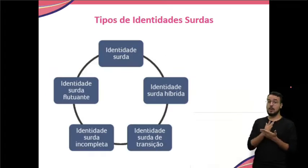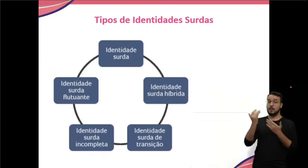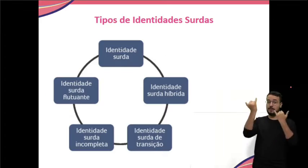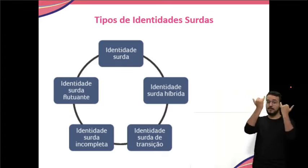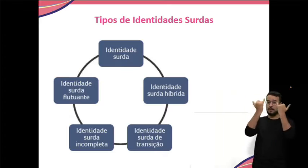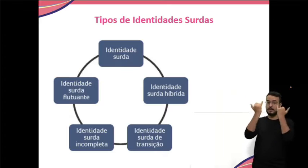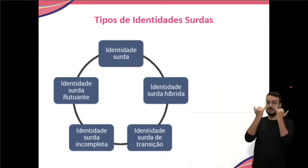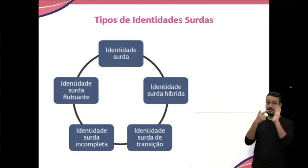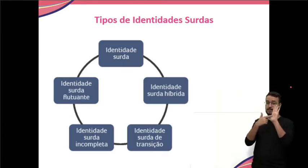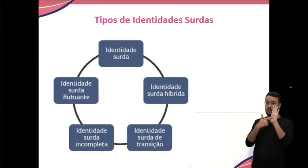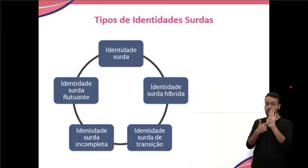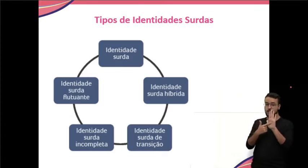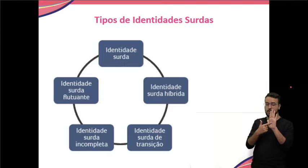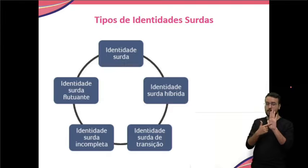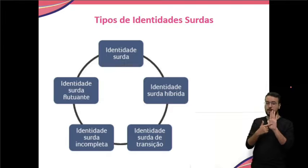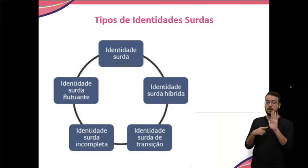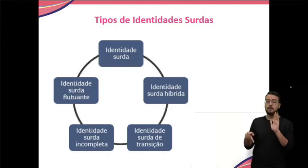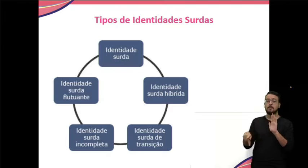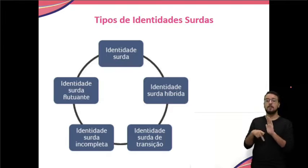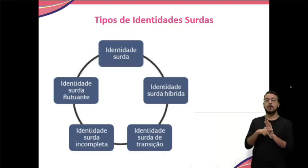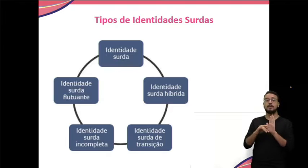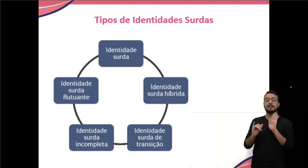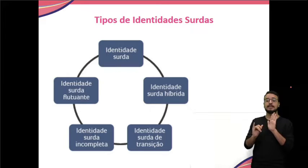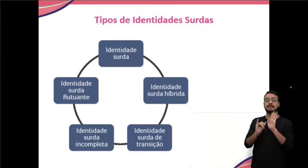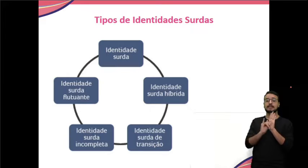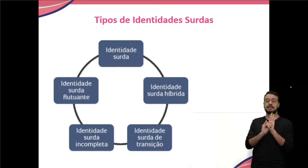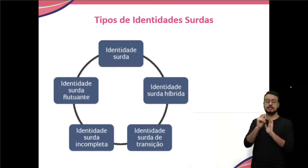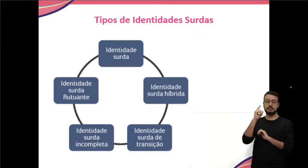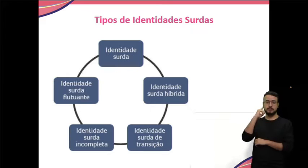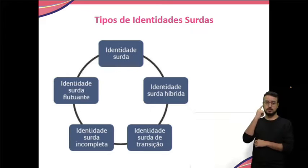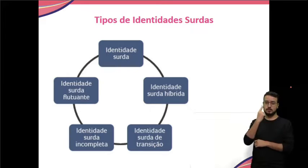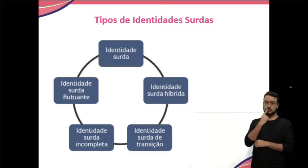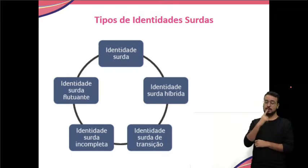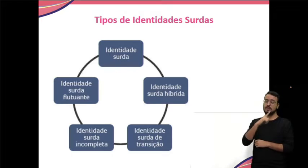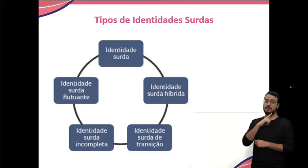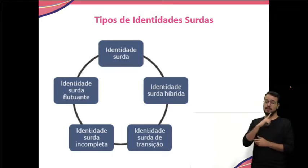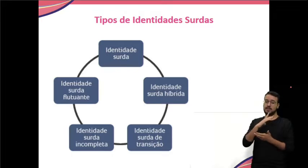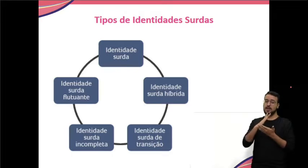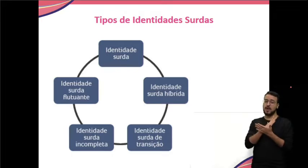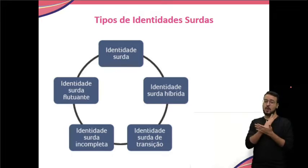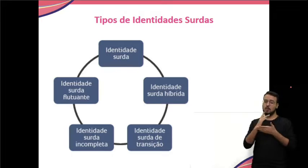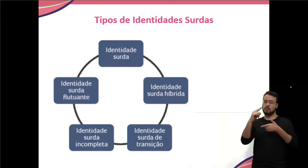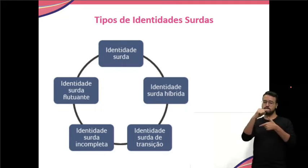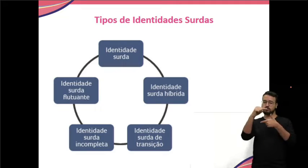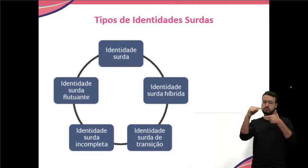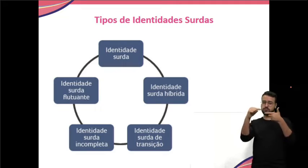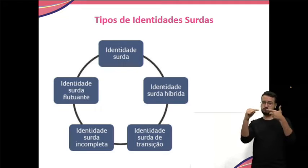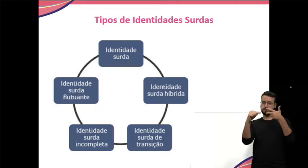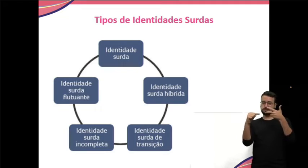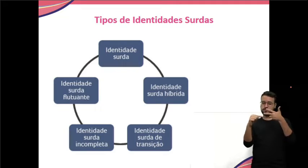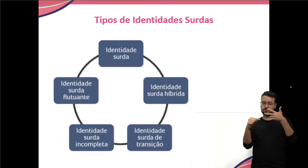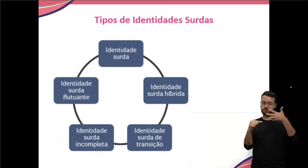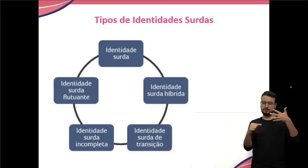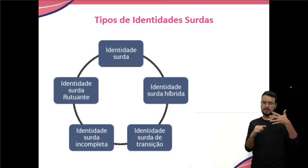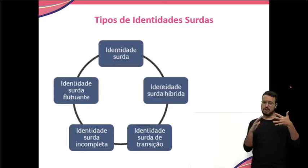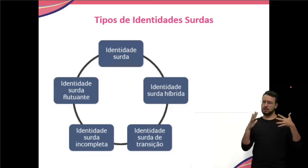sobre identidade surda. Nós temos alguns tipos de identidade surda. Nem todos os surdos são iguais, não tiveram as